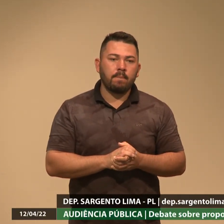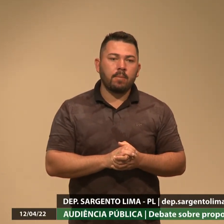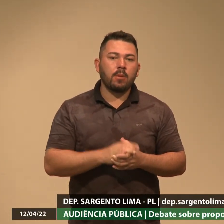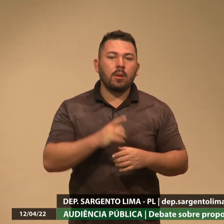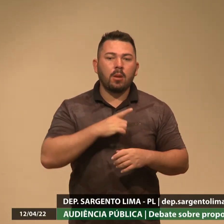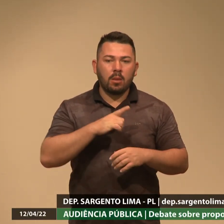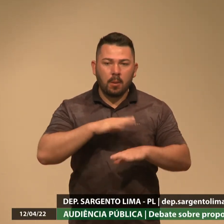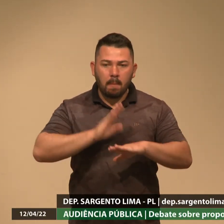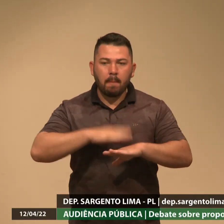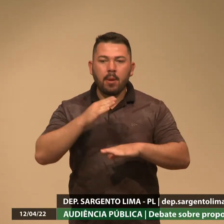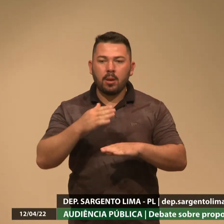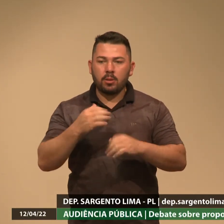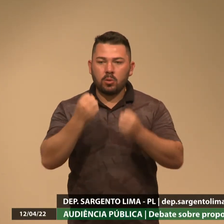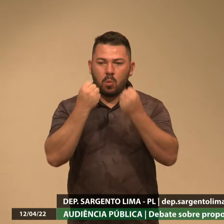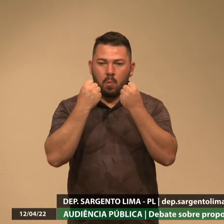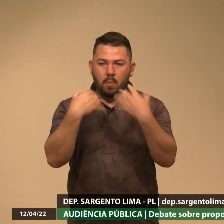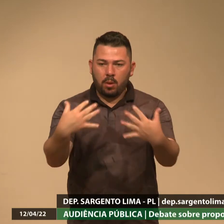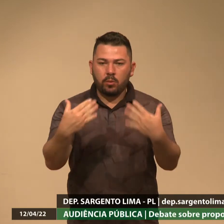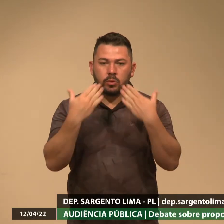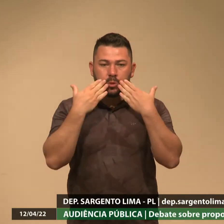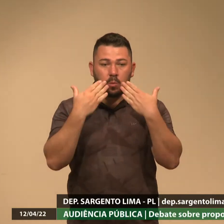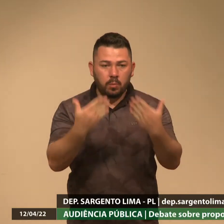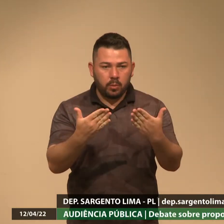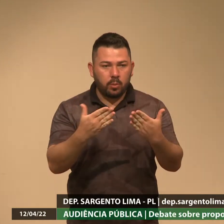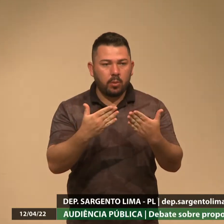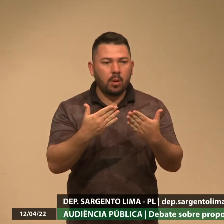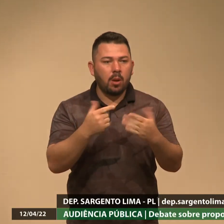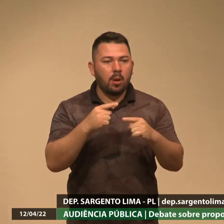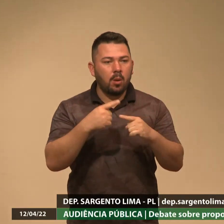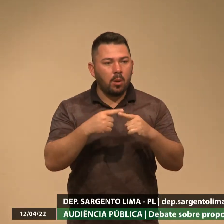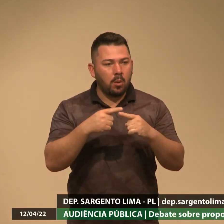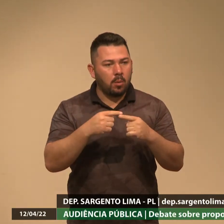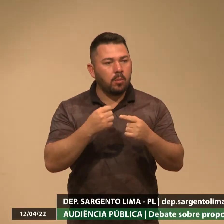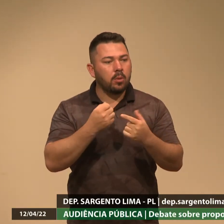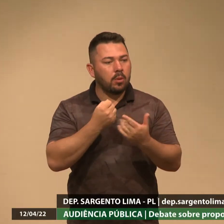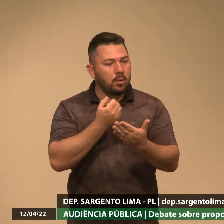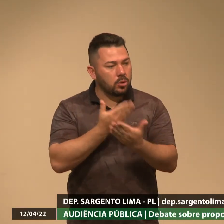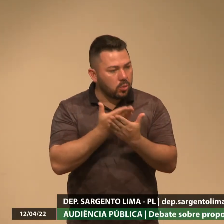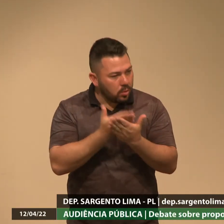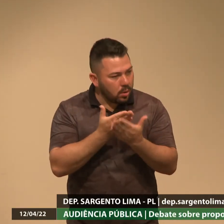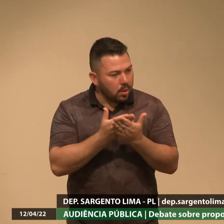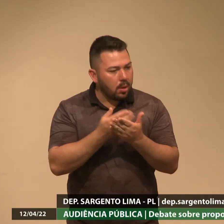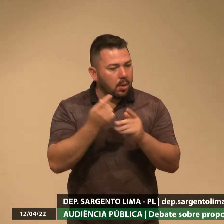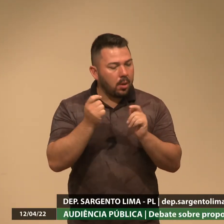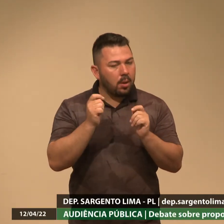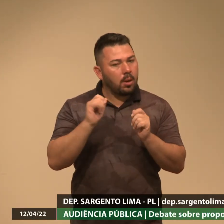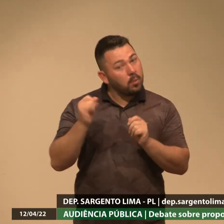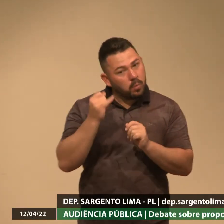mais uma audiência pública porque a gente também pode estudar necessidade disso é